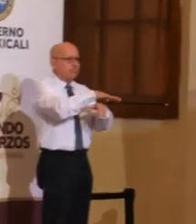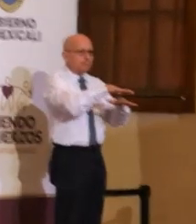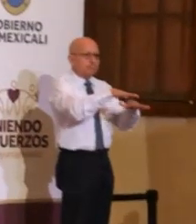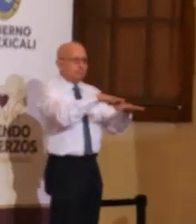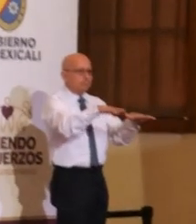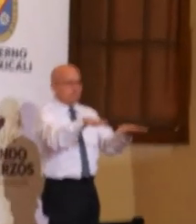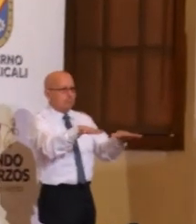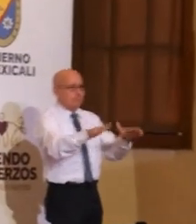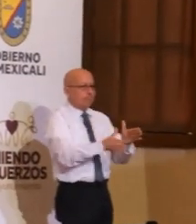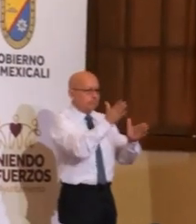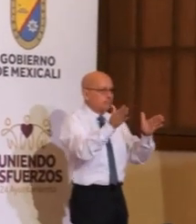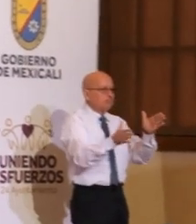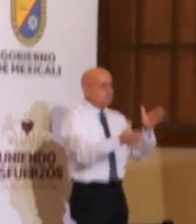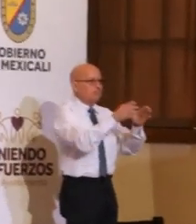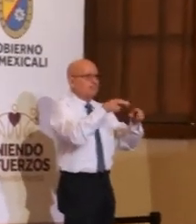rehabilitación de los contratos